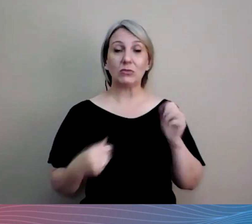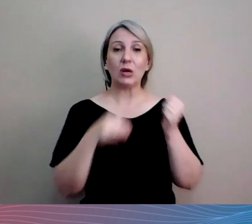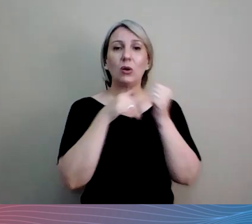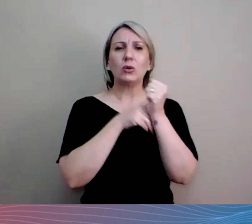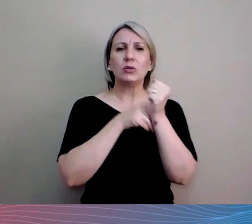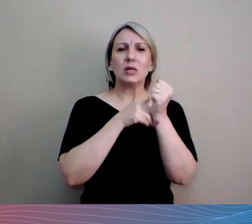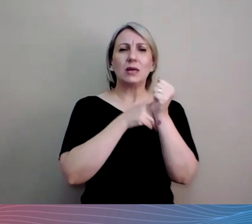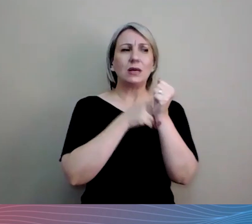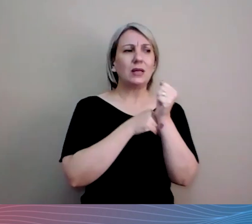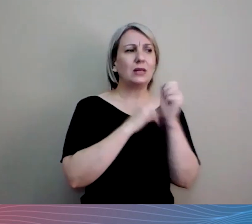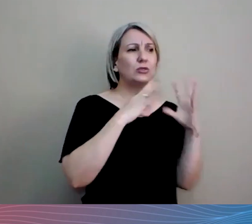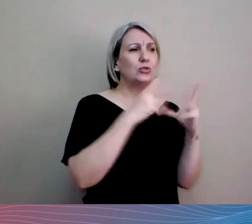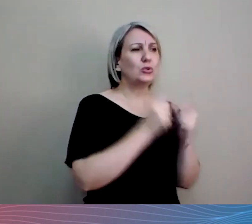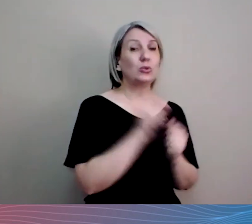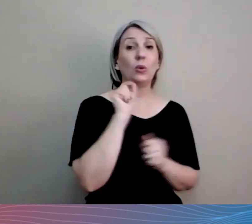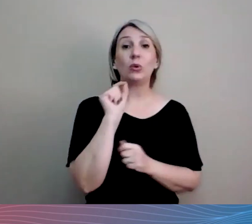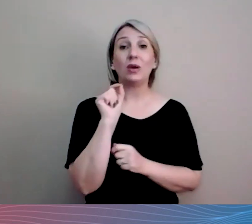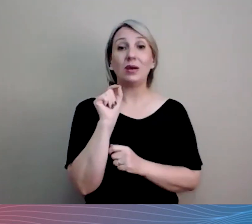o esplânquinon de Cristo.